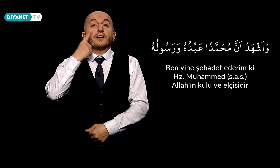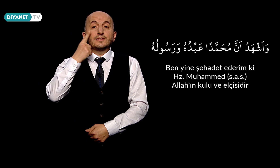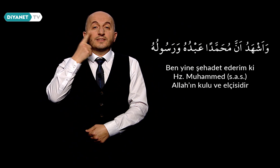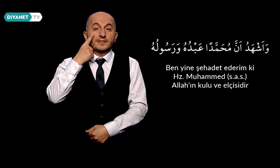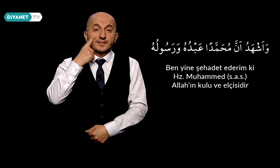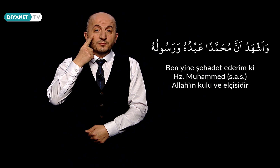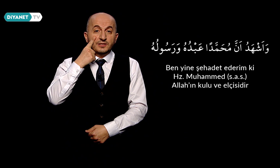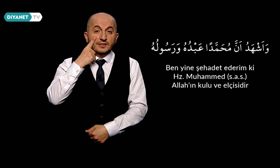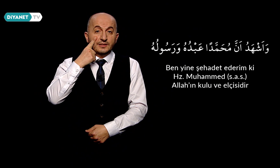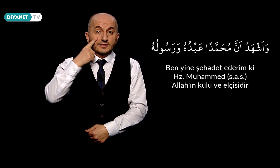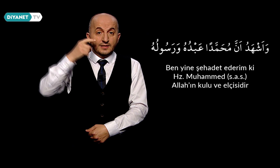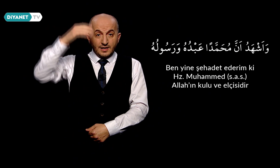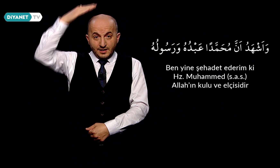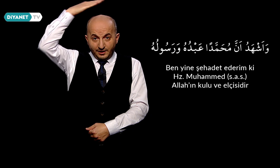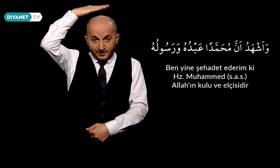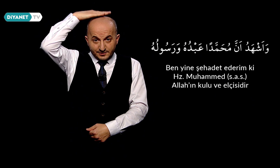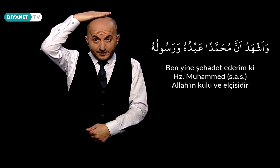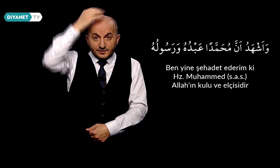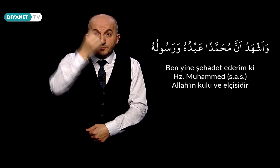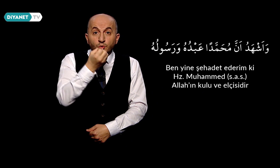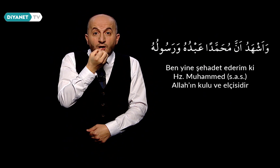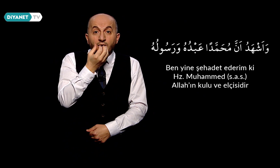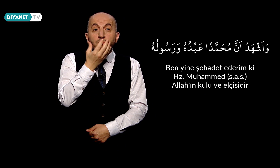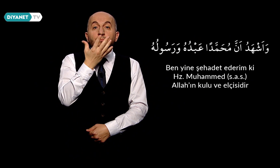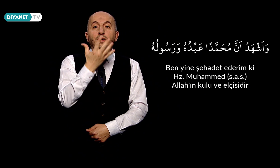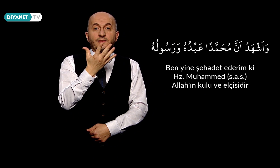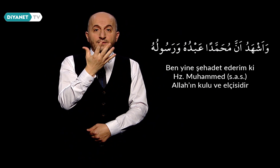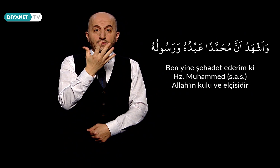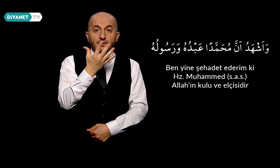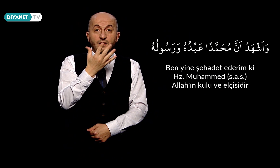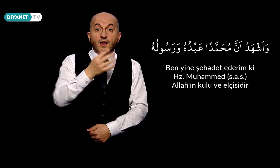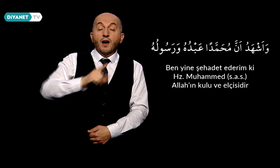şehadet ederim ki Hazreti Muhammed